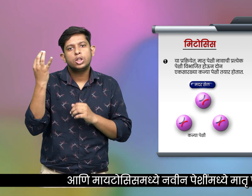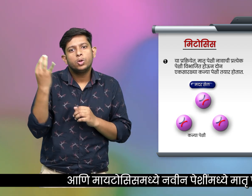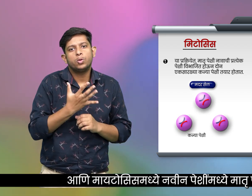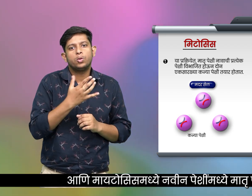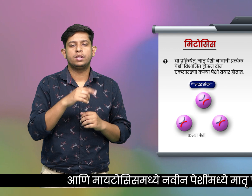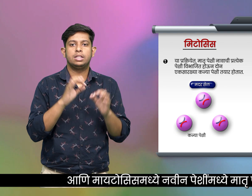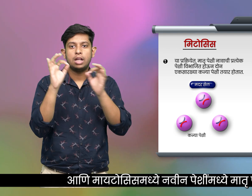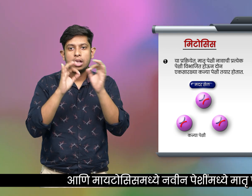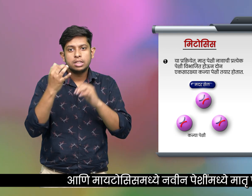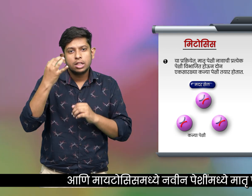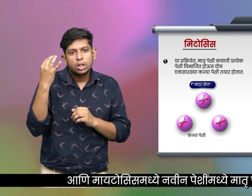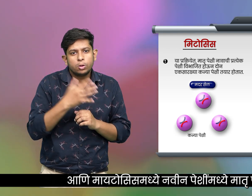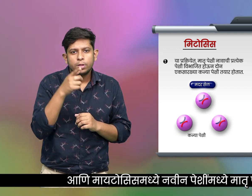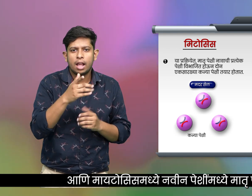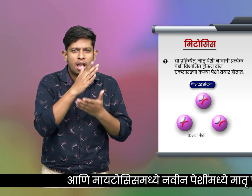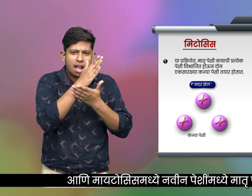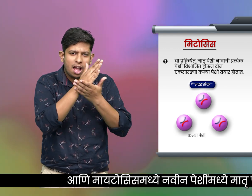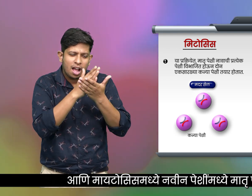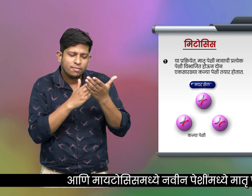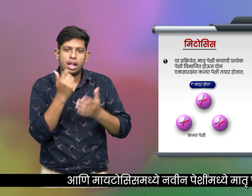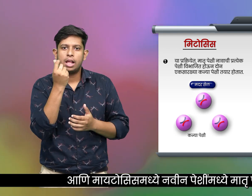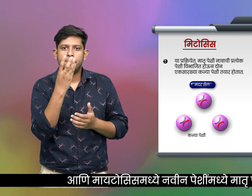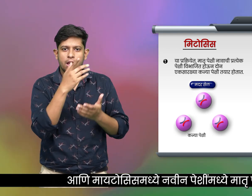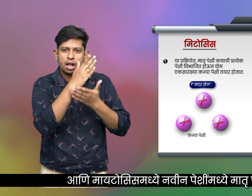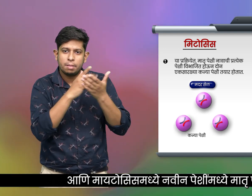आणि मायटोसिसमध्ये नवीन पेशींमध्ये मातृपेशींपेक्षा